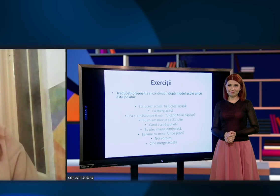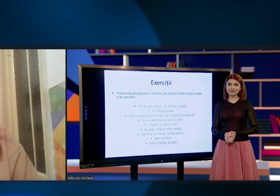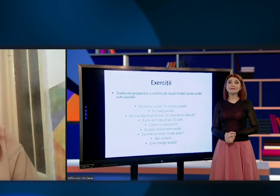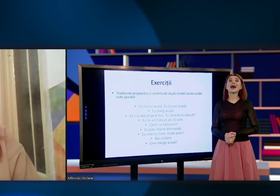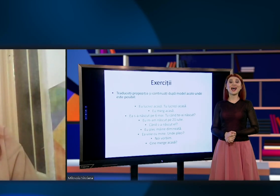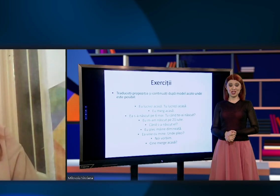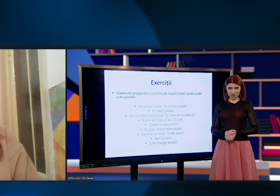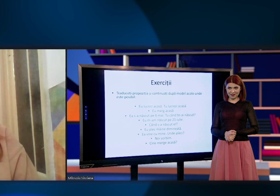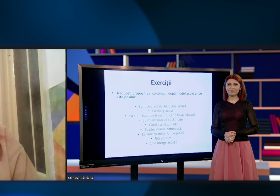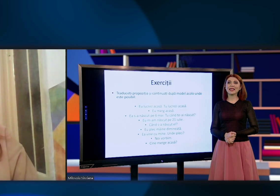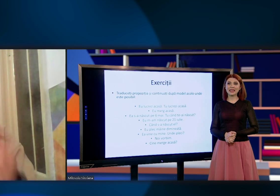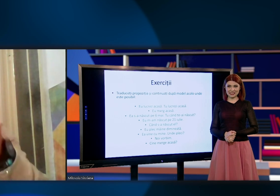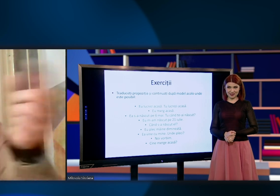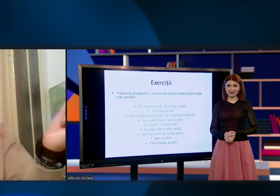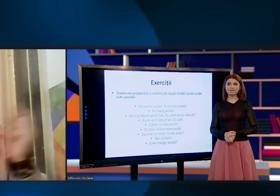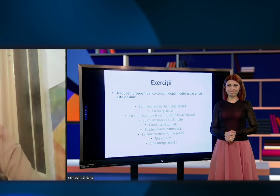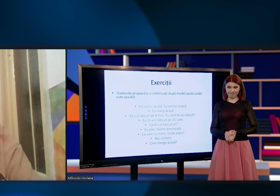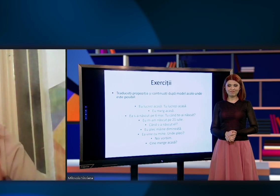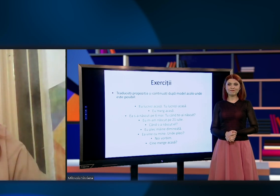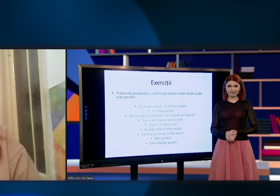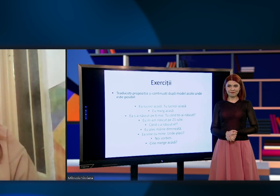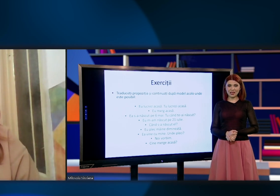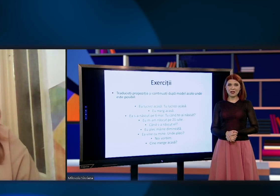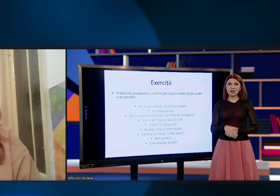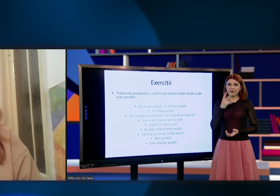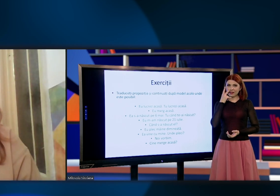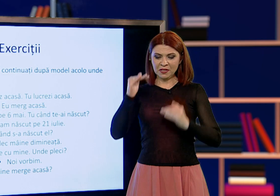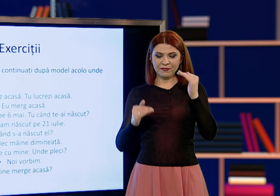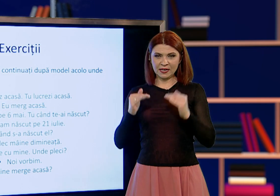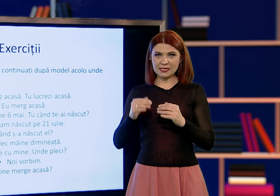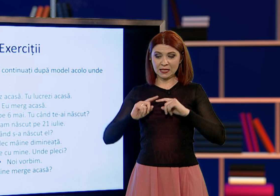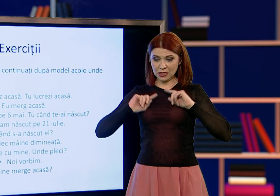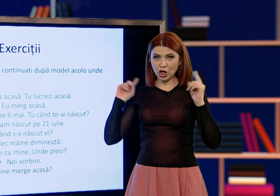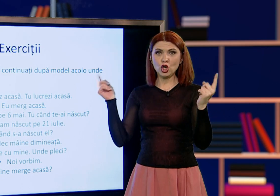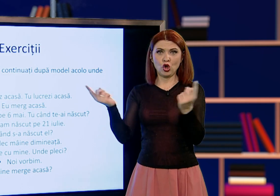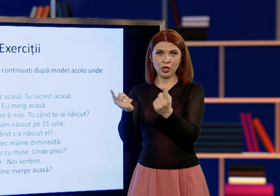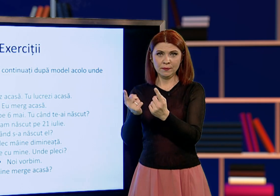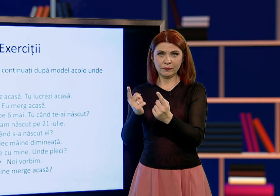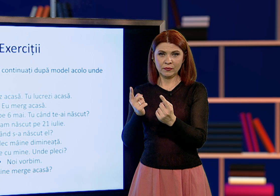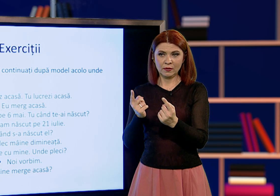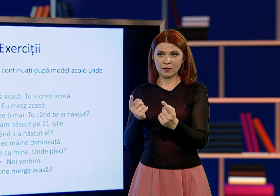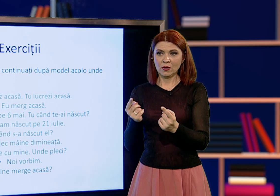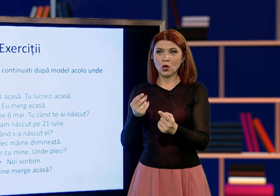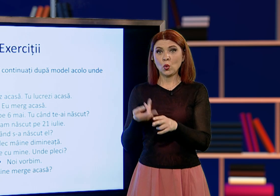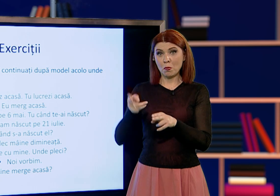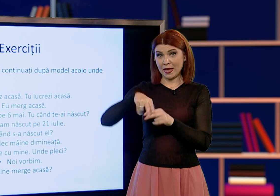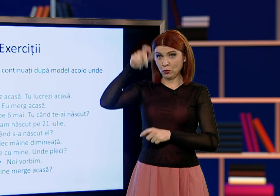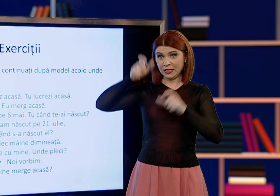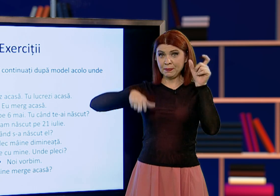așa Exact da vedem diferența dintre noi cu mai multe